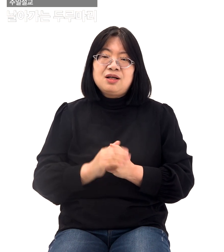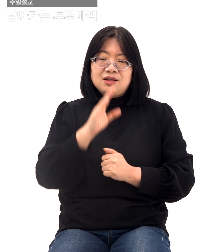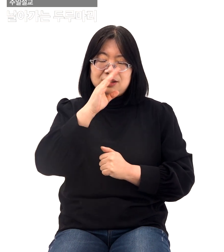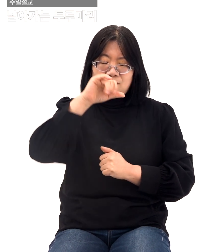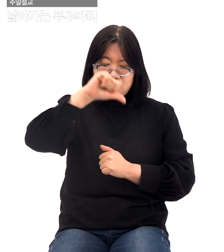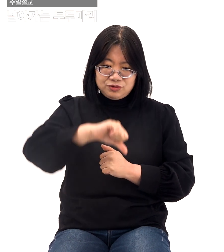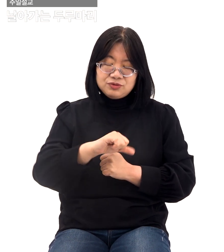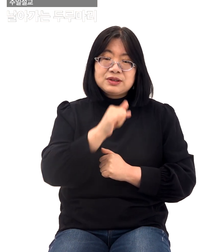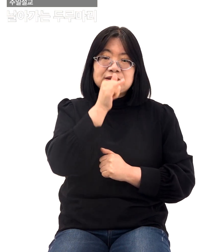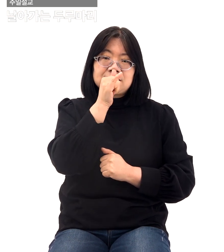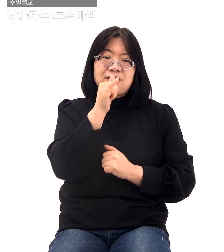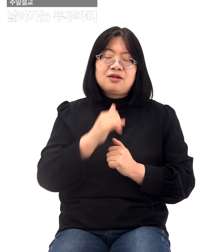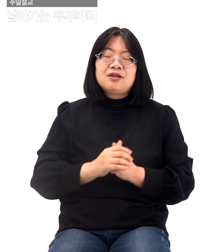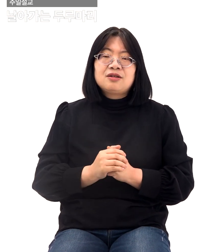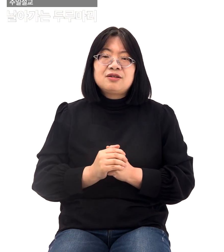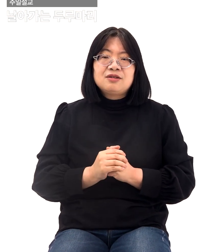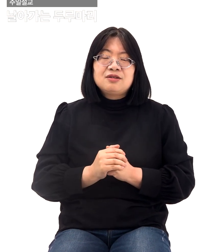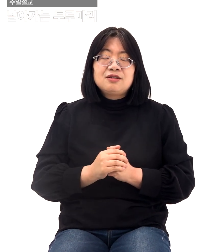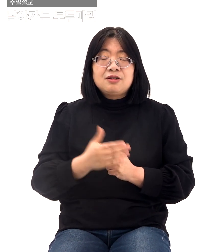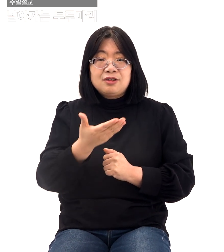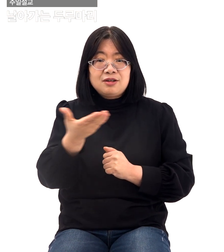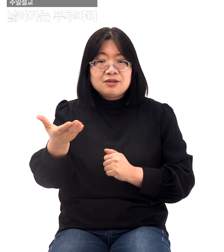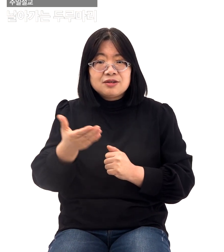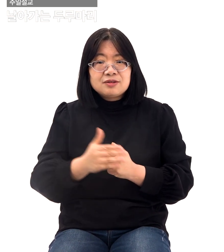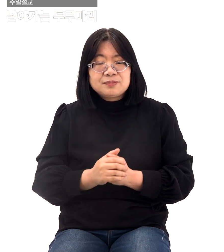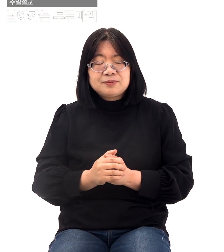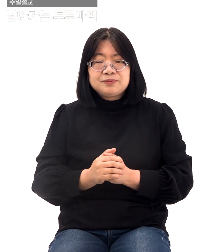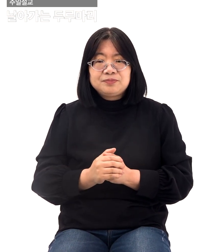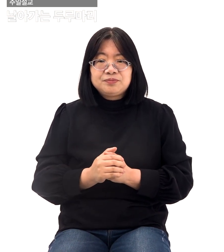저주를 담아내고 있어요. 근데 여러분